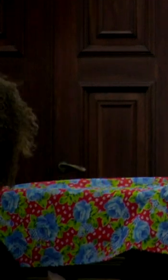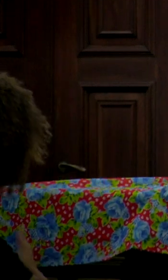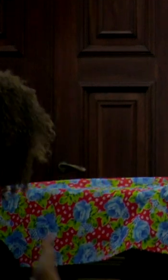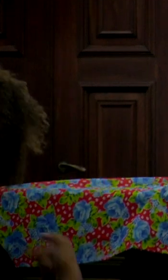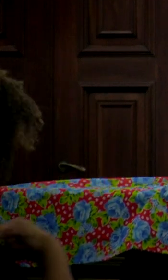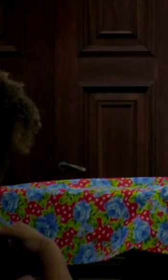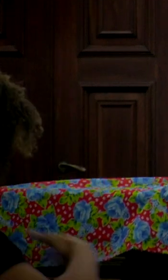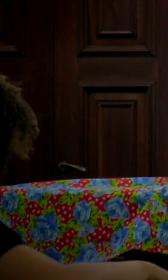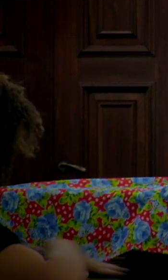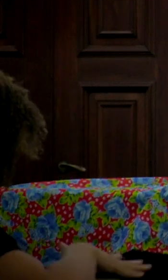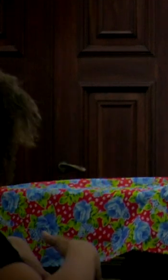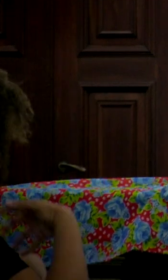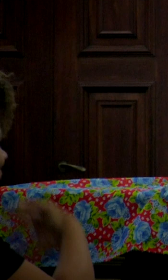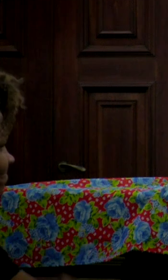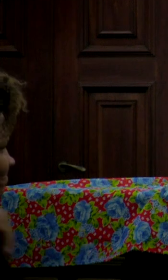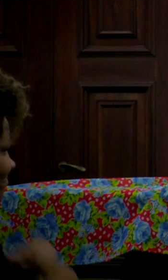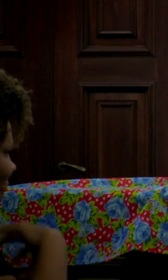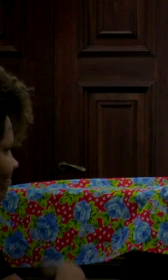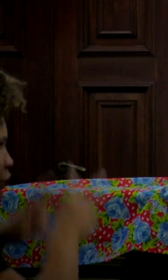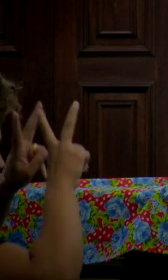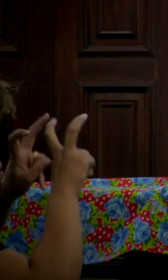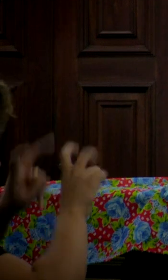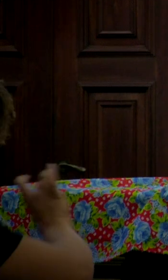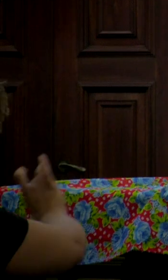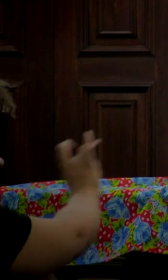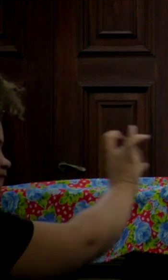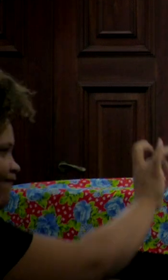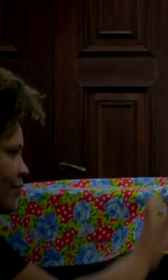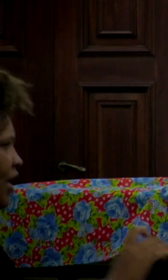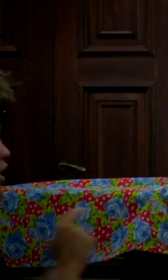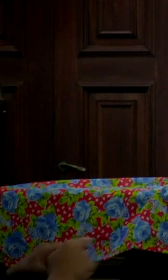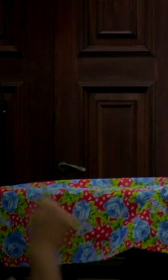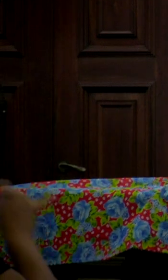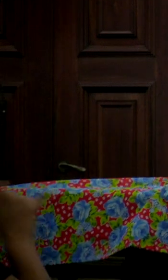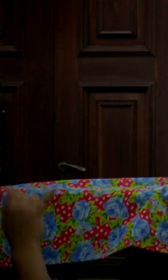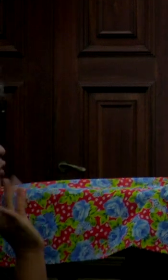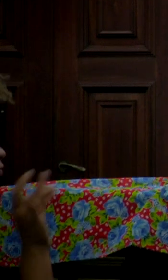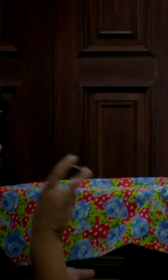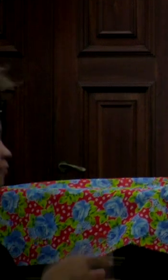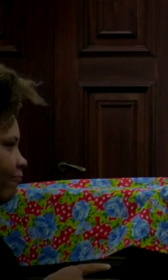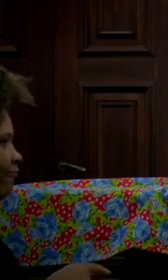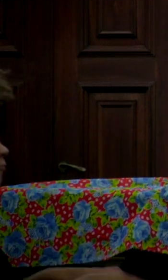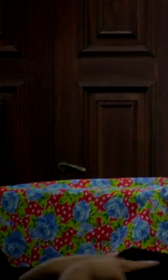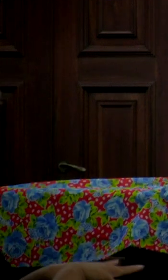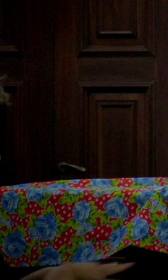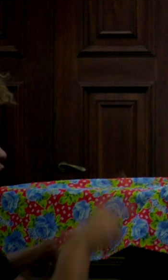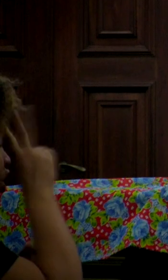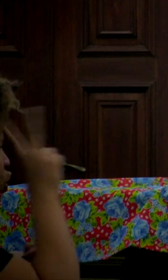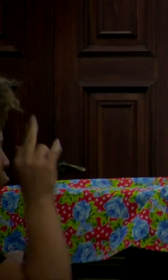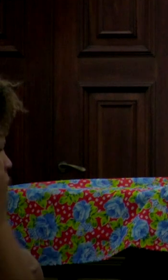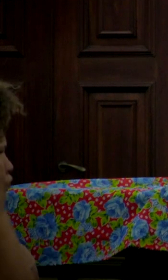ese tema. Son ejemplos muy concretos con toda una historia por detrás. En el caso de